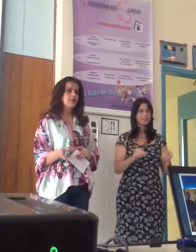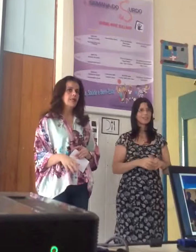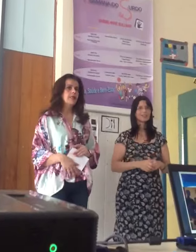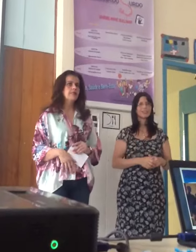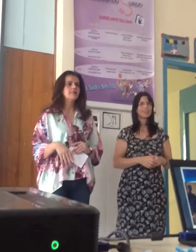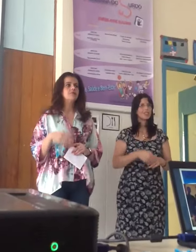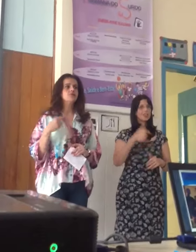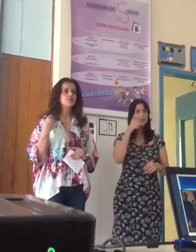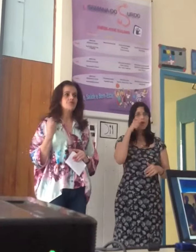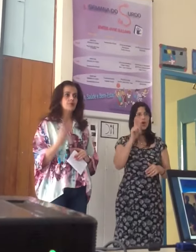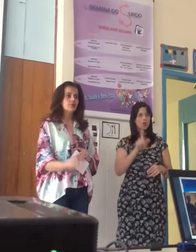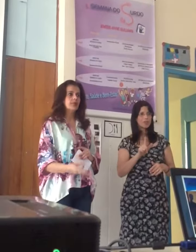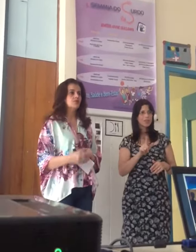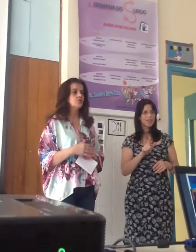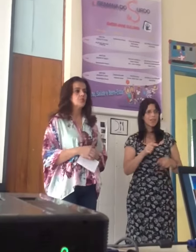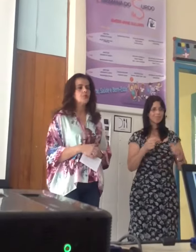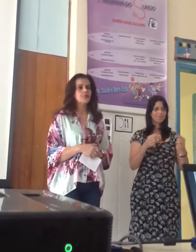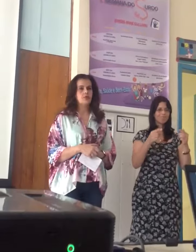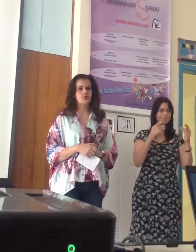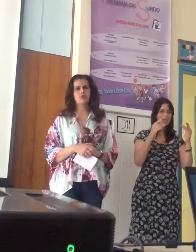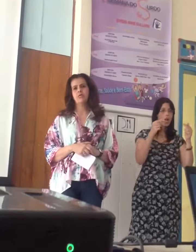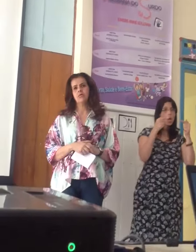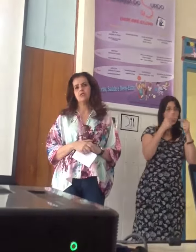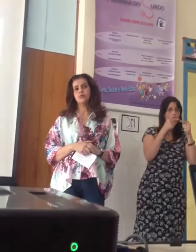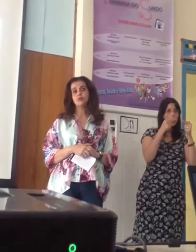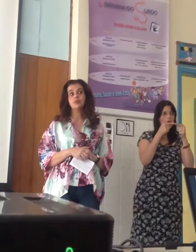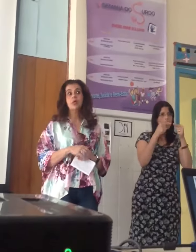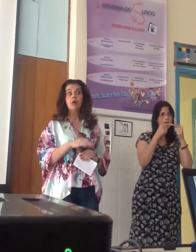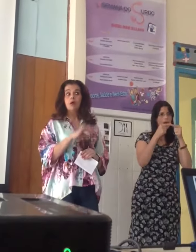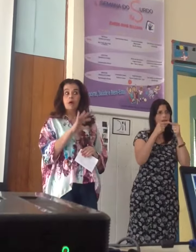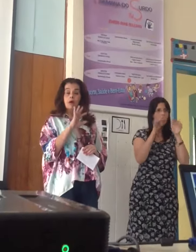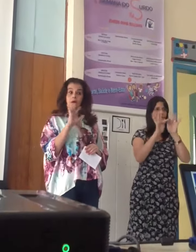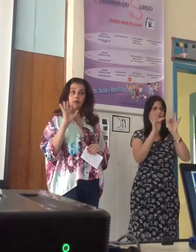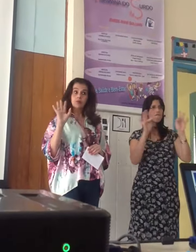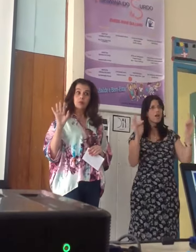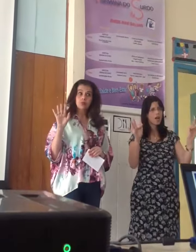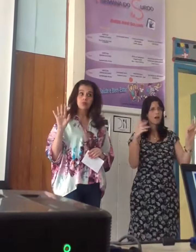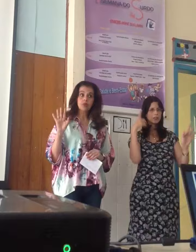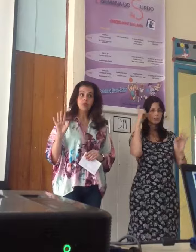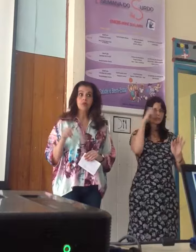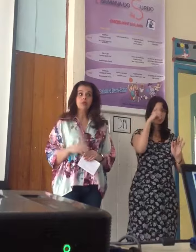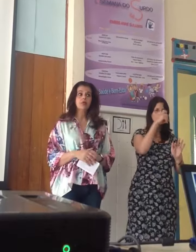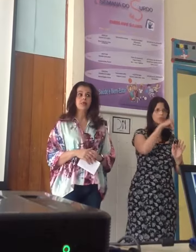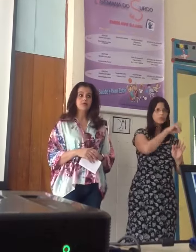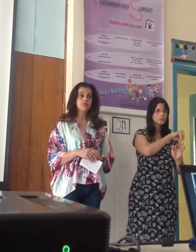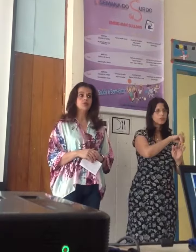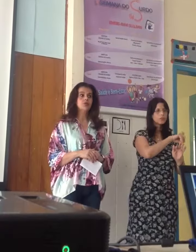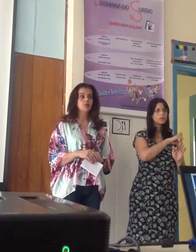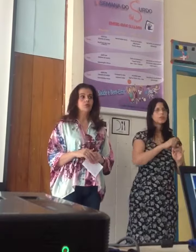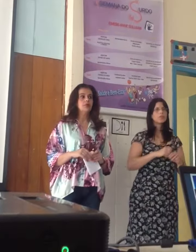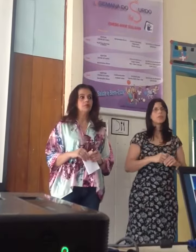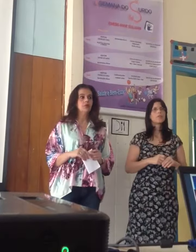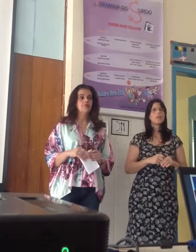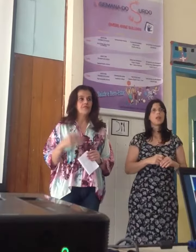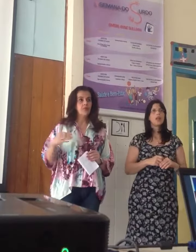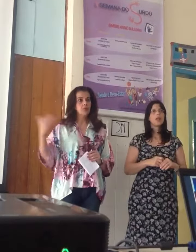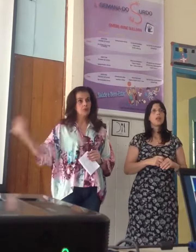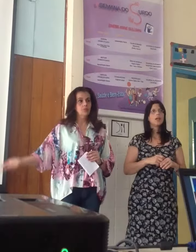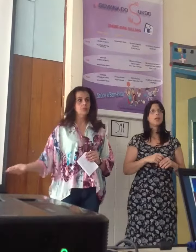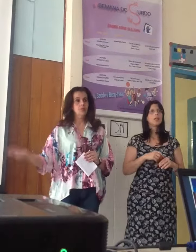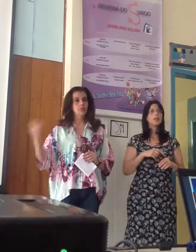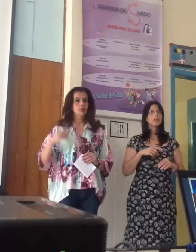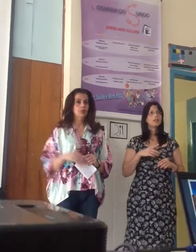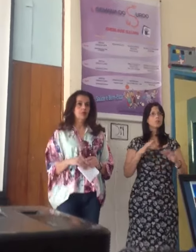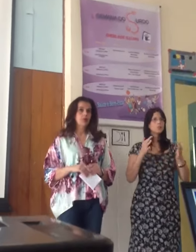com coerência, tinha dificuldade de formação de textos. Tudo que é exigido, né, ao